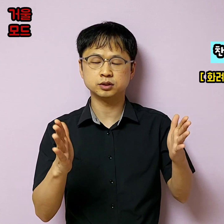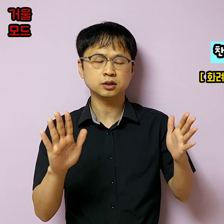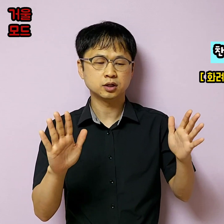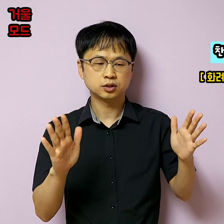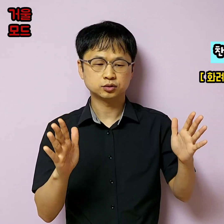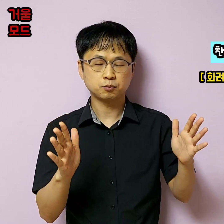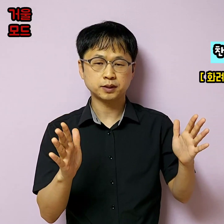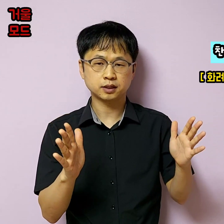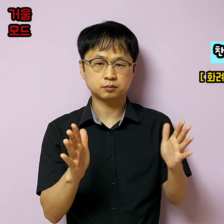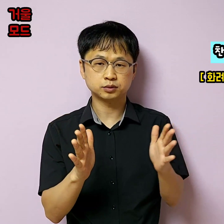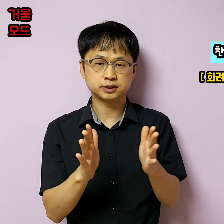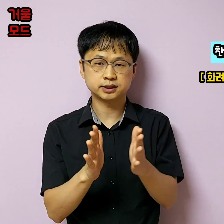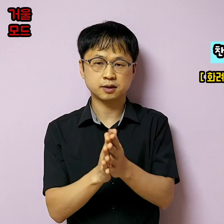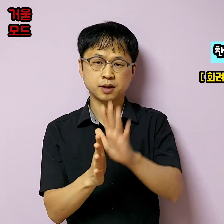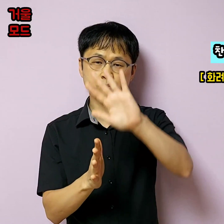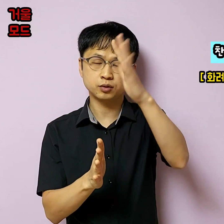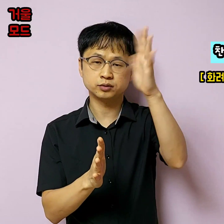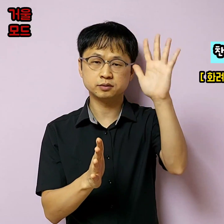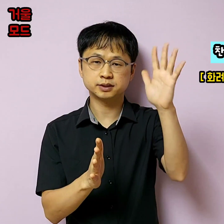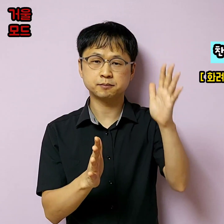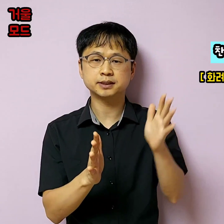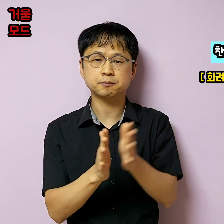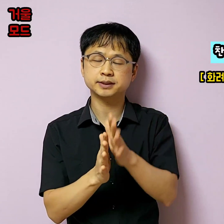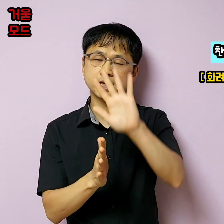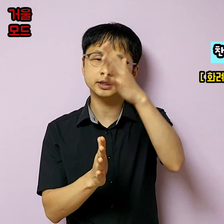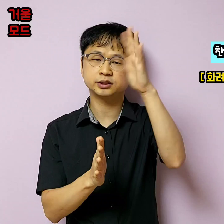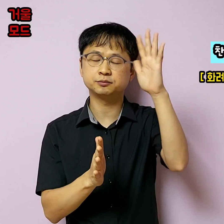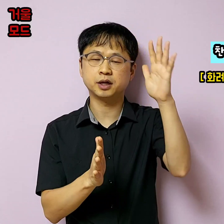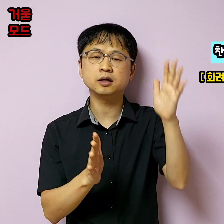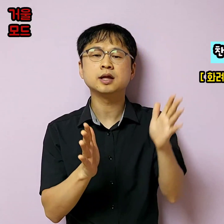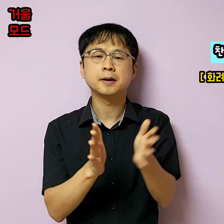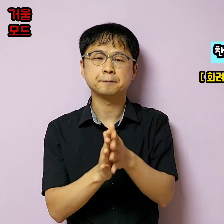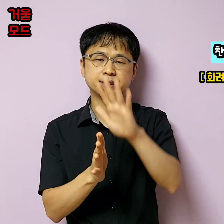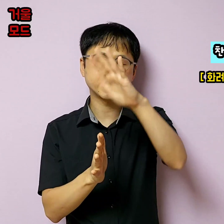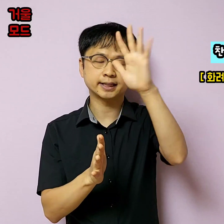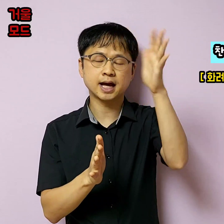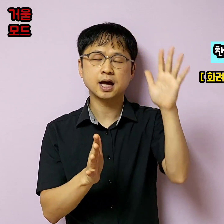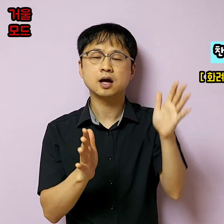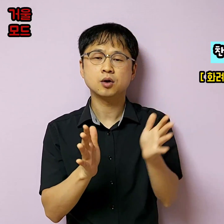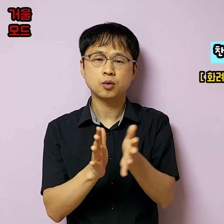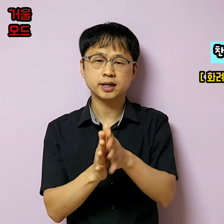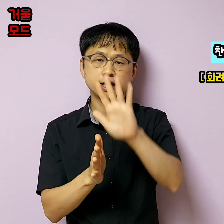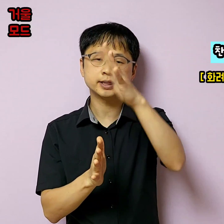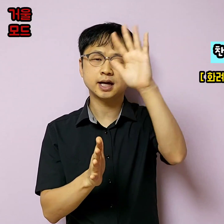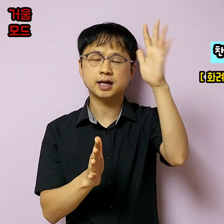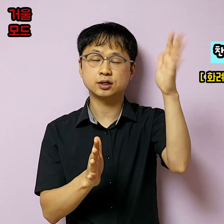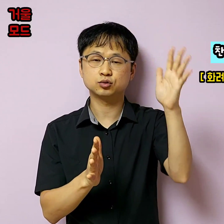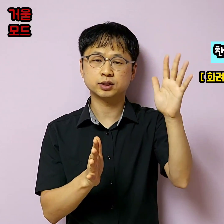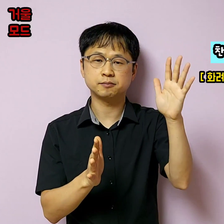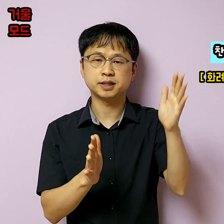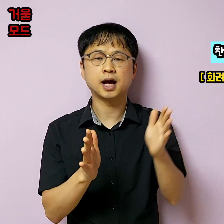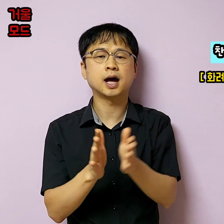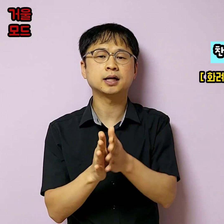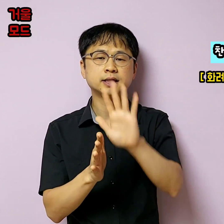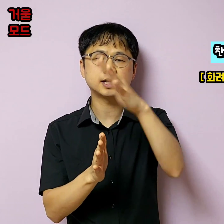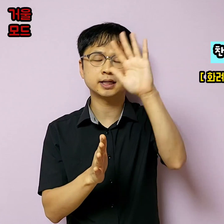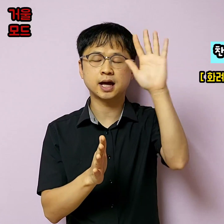수어는 손바닥을 부딪힌 다음에 위로 흔들면서 반짝반짝 해주시면 빛나다, 화려하다라는 수어가 됩니다.